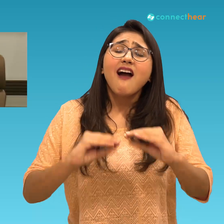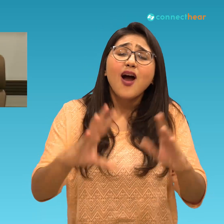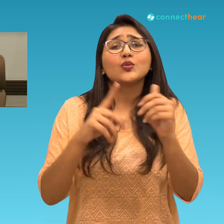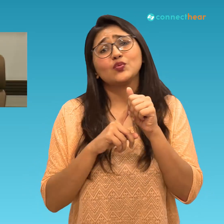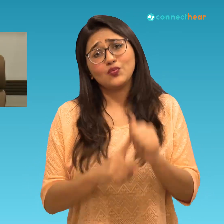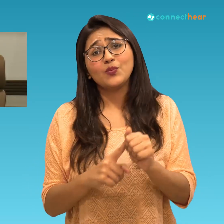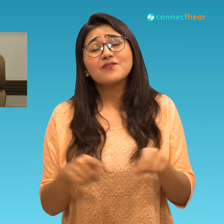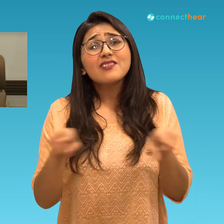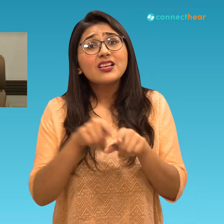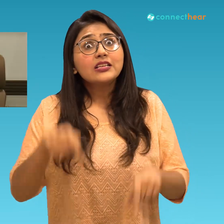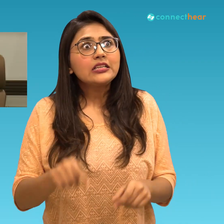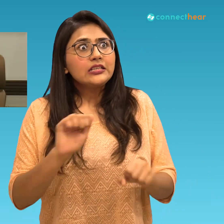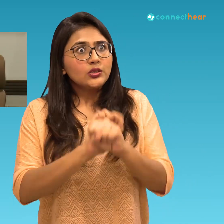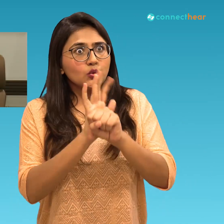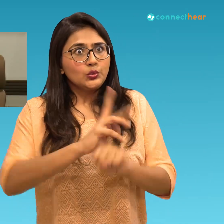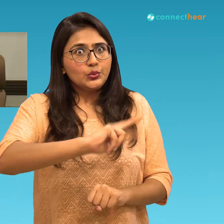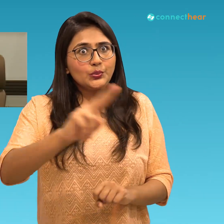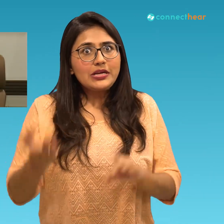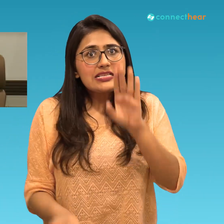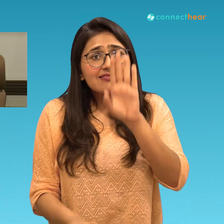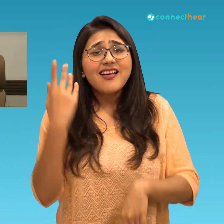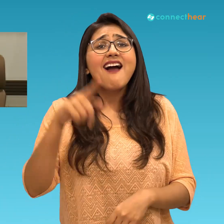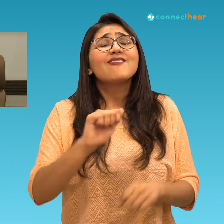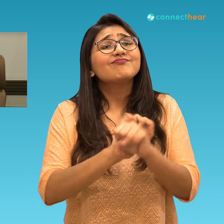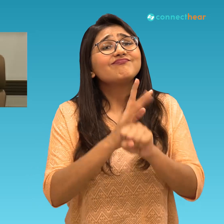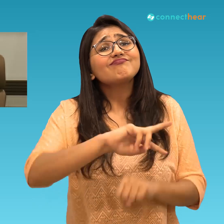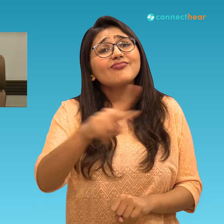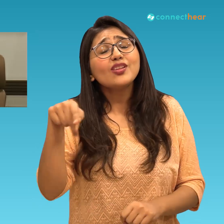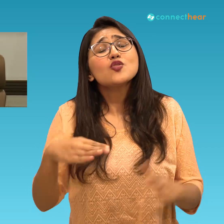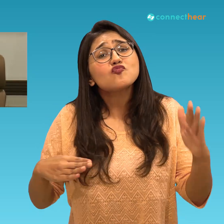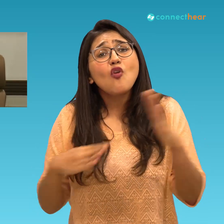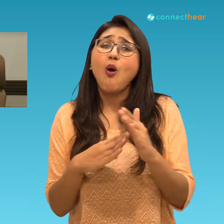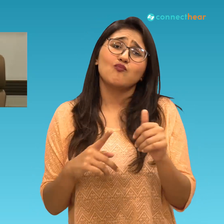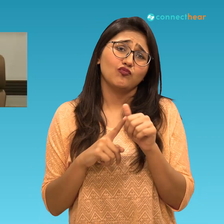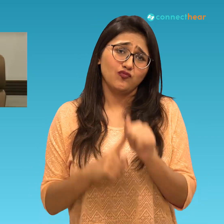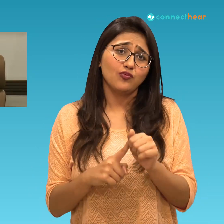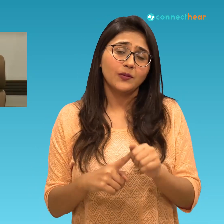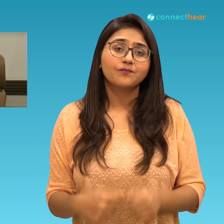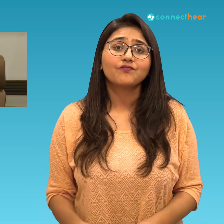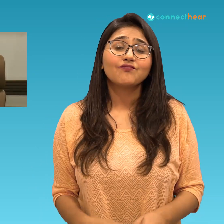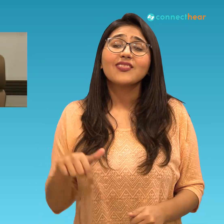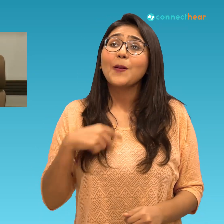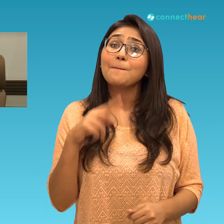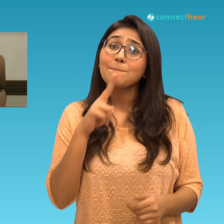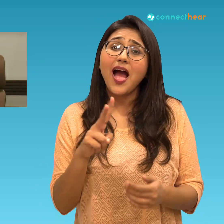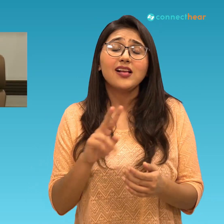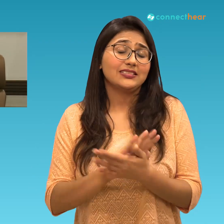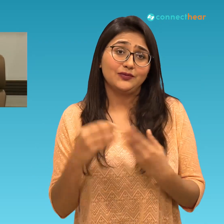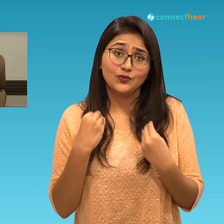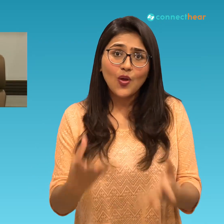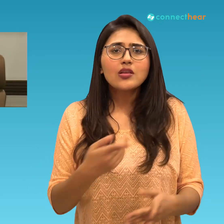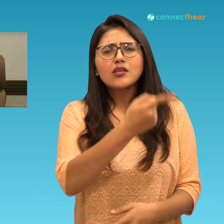वक्त फैलाव हो रहा है ट्रांसमिशन इस वायरस का, उसमें हम रोकथाम भी कर सकें। तो ये मैं आपको बताती चली जाऊं कि सिर्फ